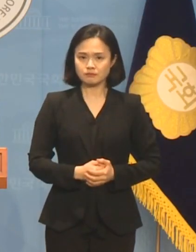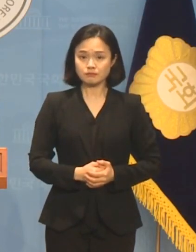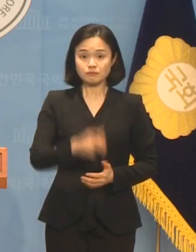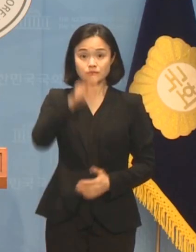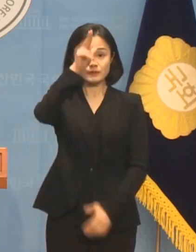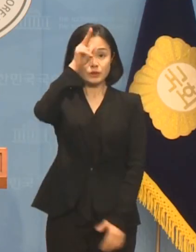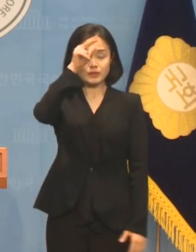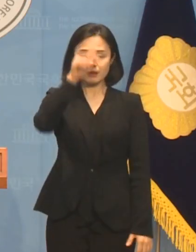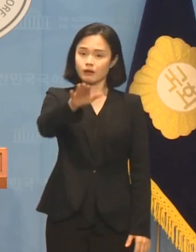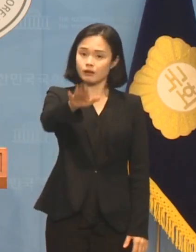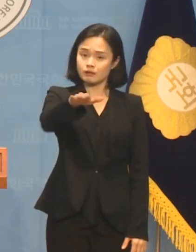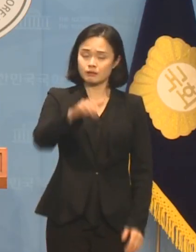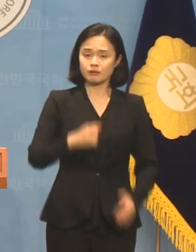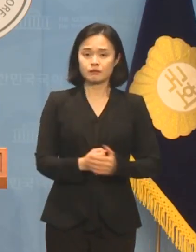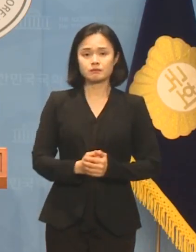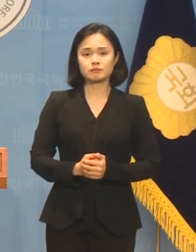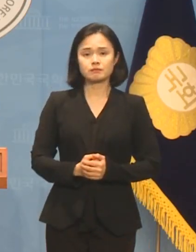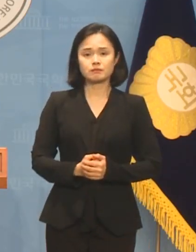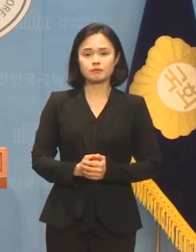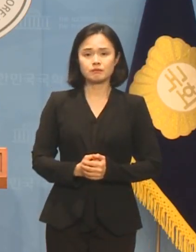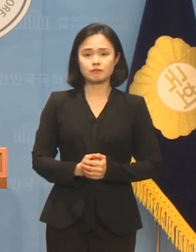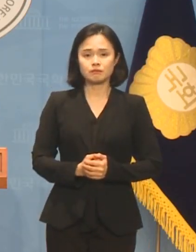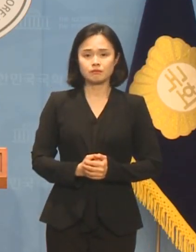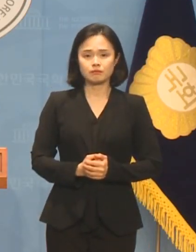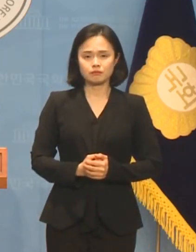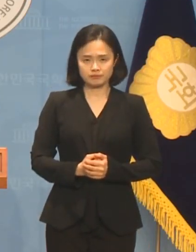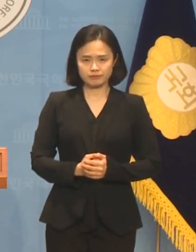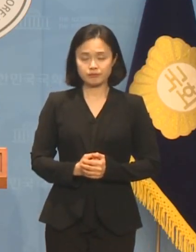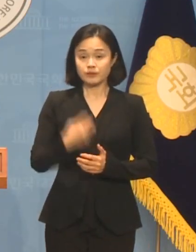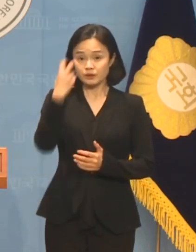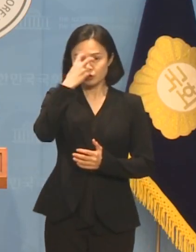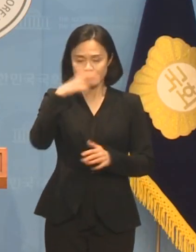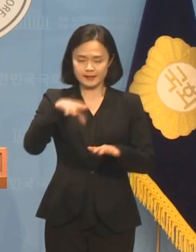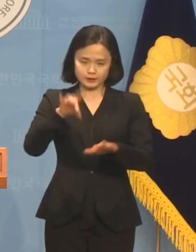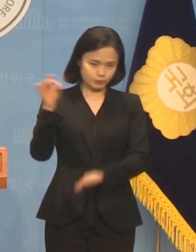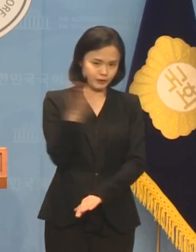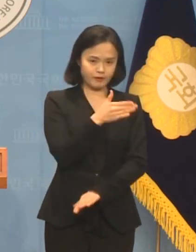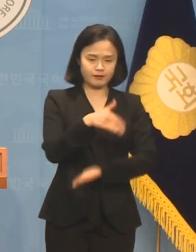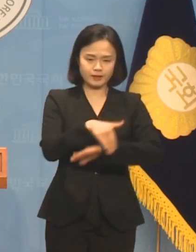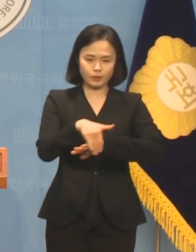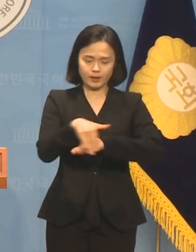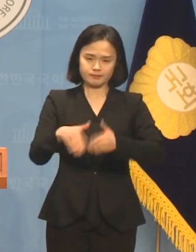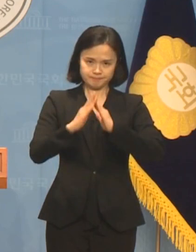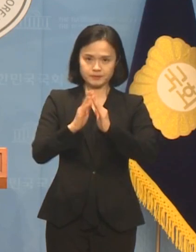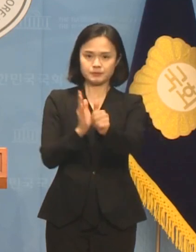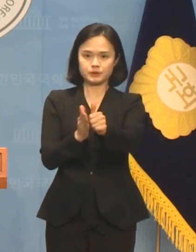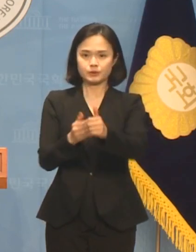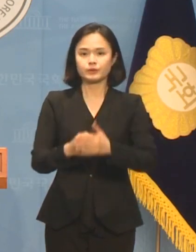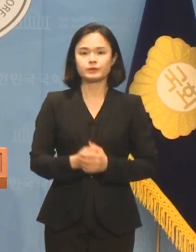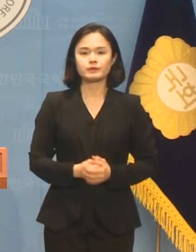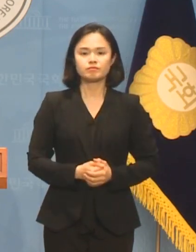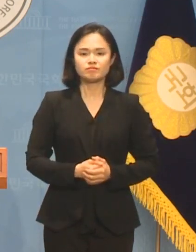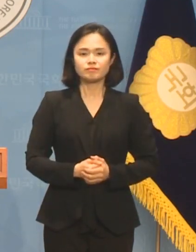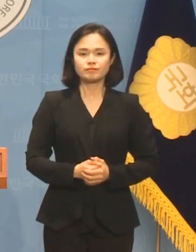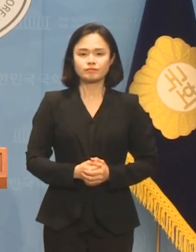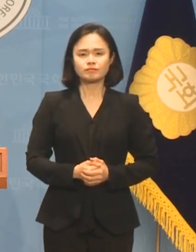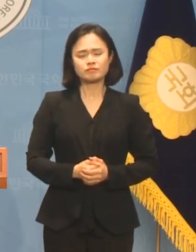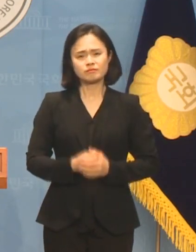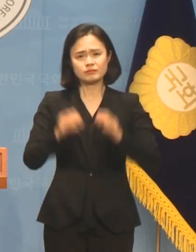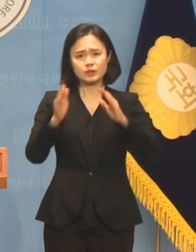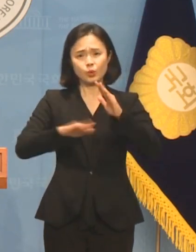수사와 영장 청구 계획부터 다시 세우십시오. 공권력을 이렇게 사용하는 것을 처음